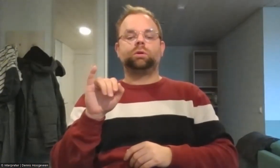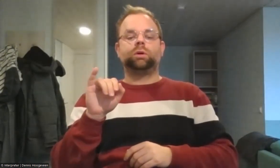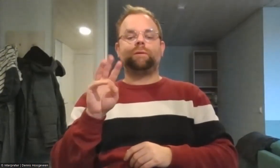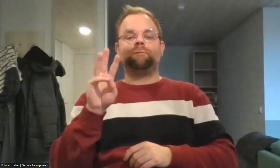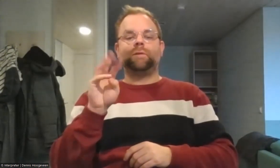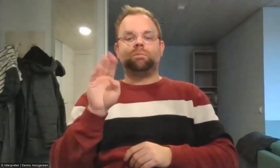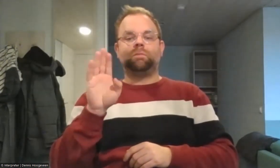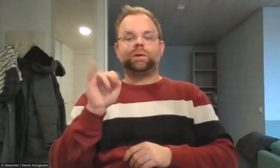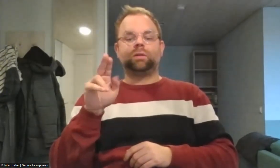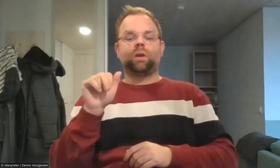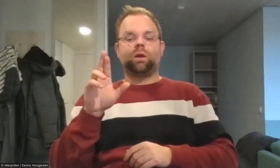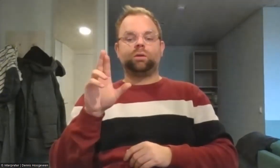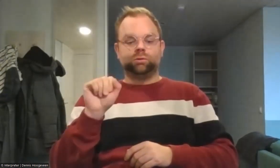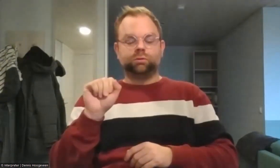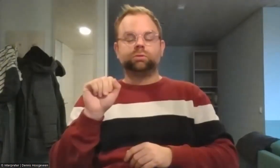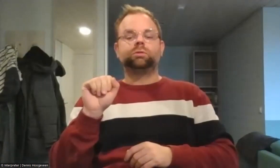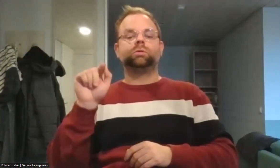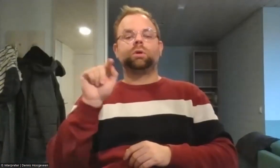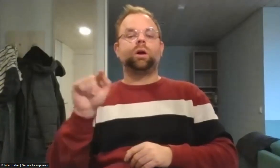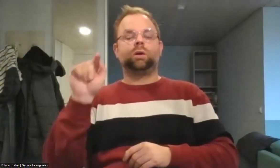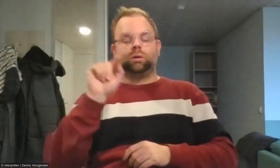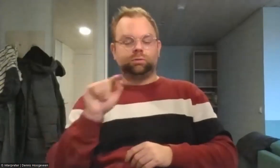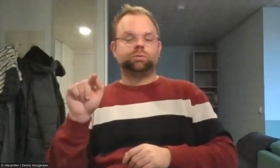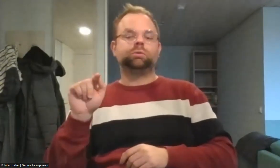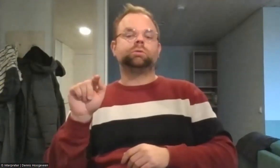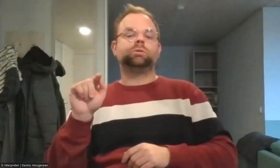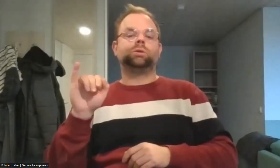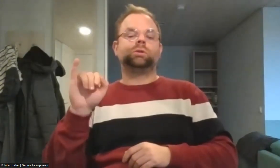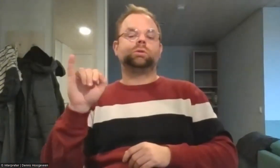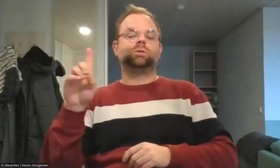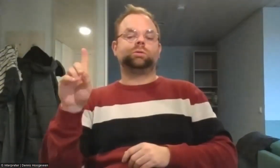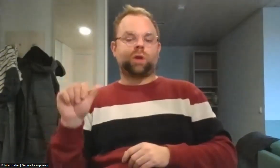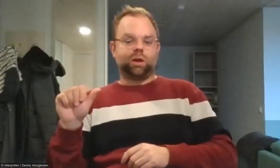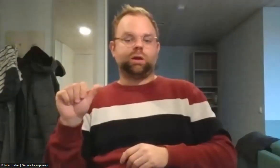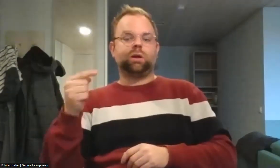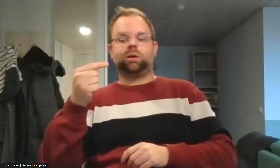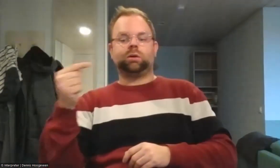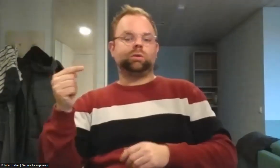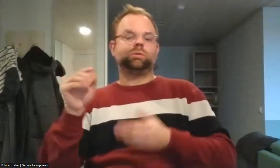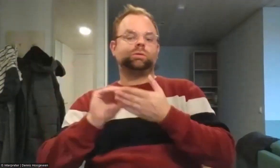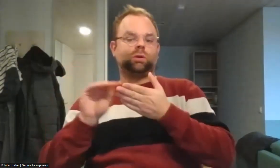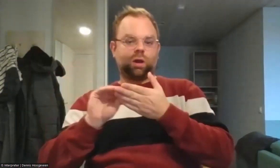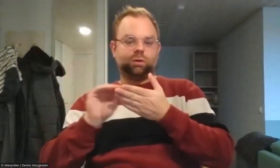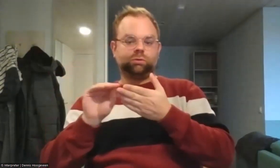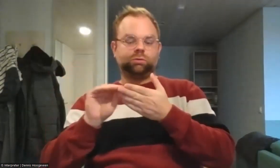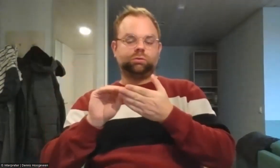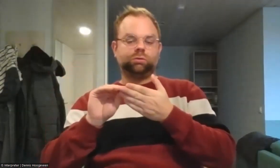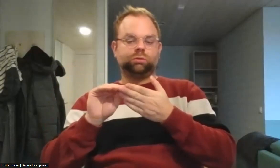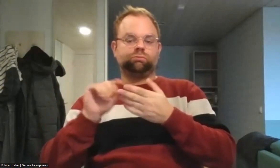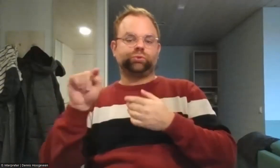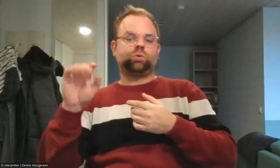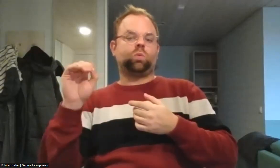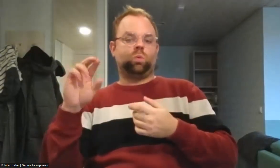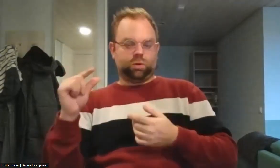Demandons gentiment à tous les intervenants de parler lentement, de garder leur caméra éteinte s'ils